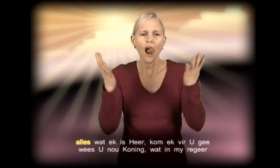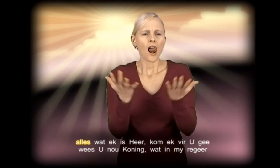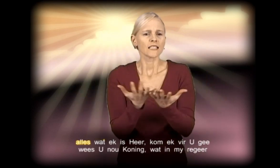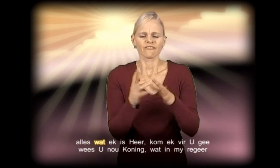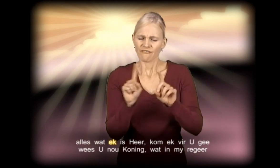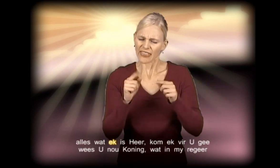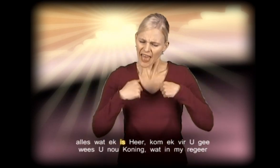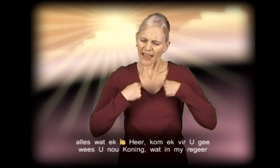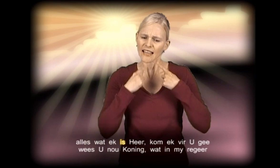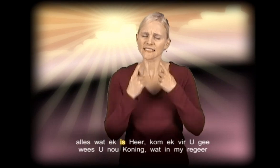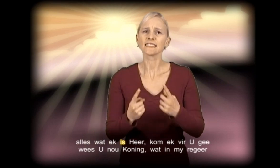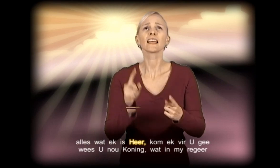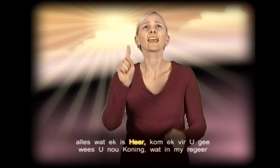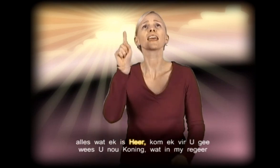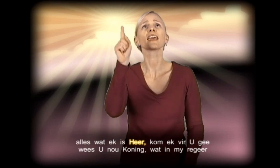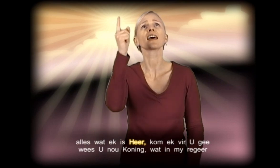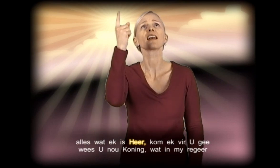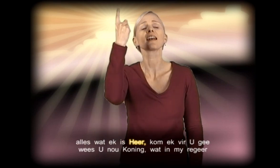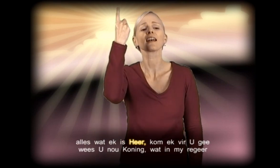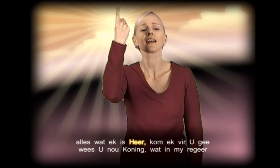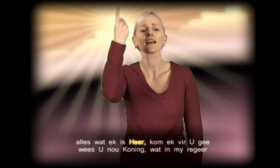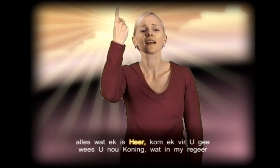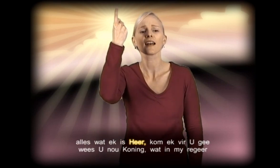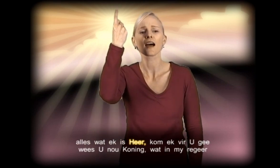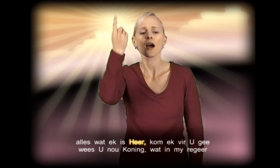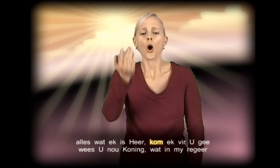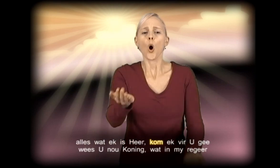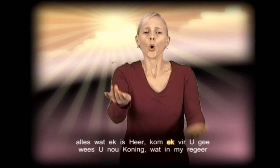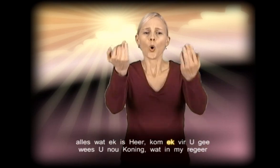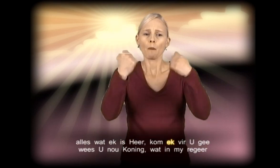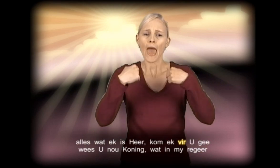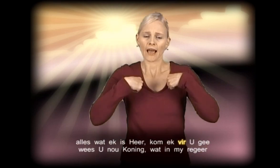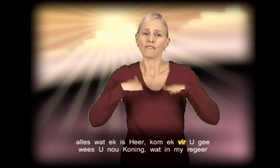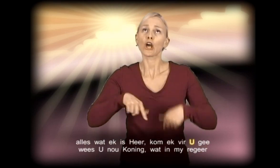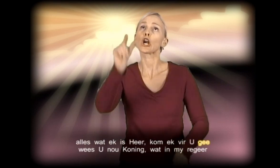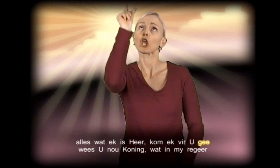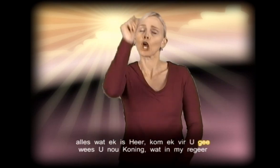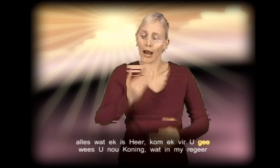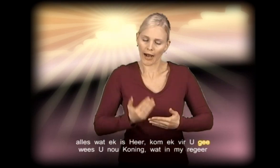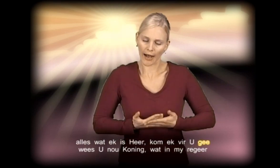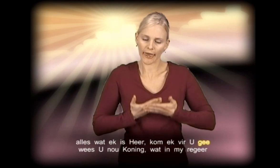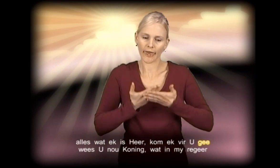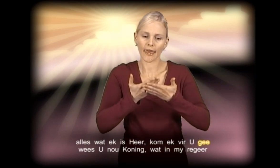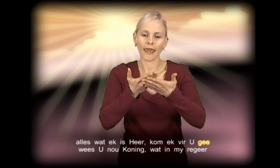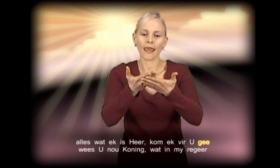Als wat ek is hier, kom ek vir U gee.